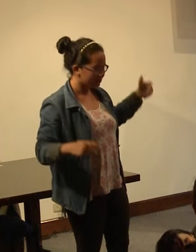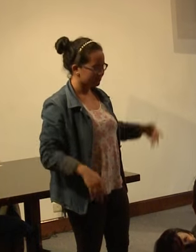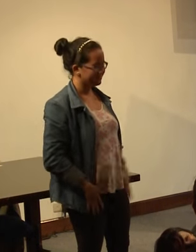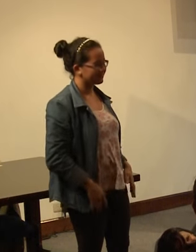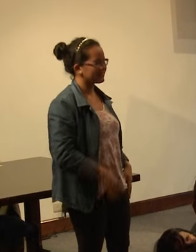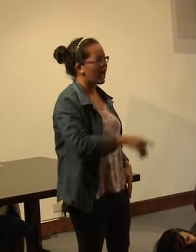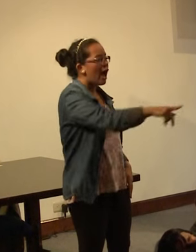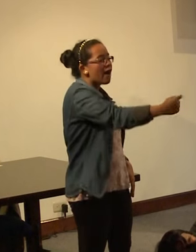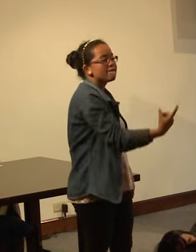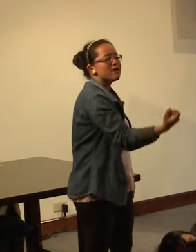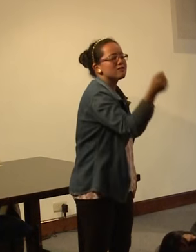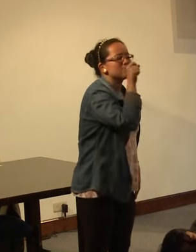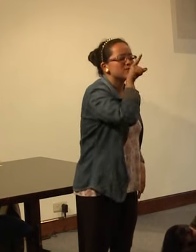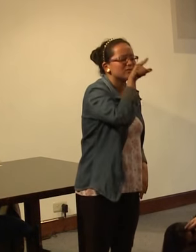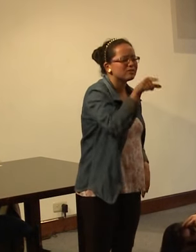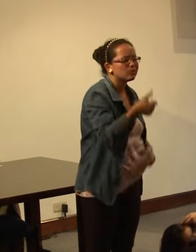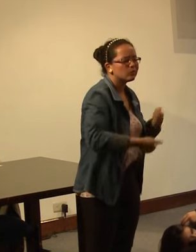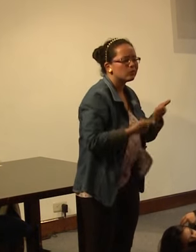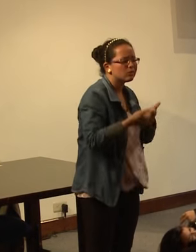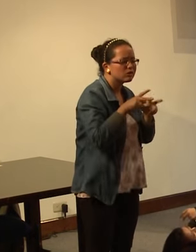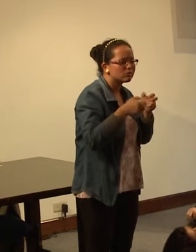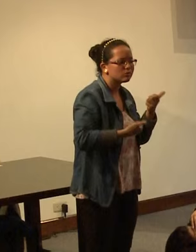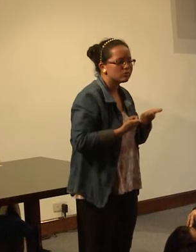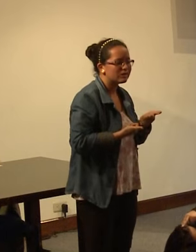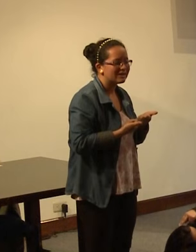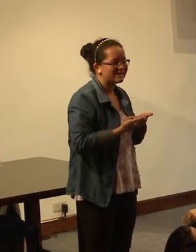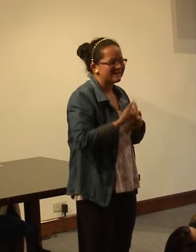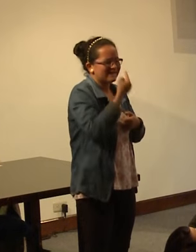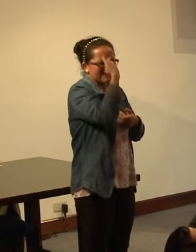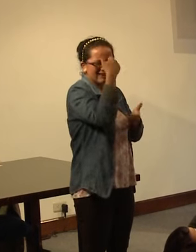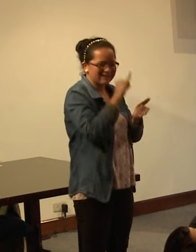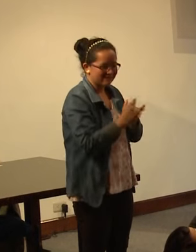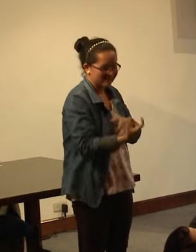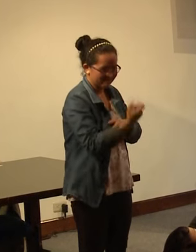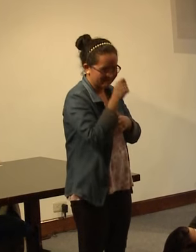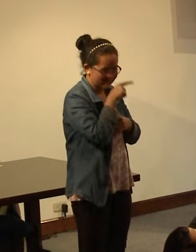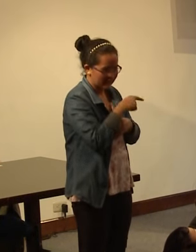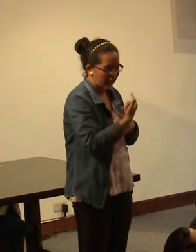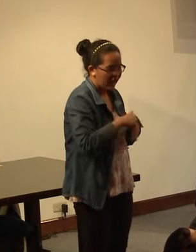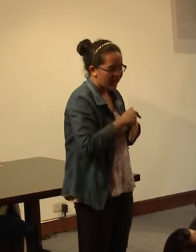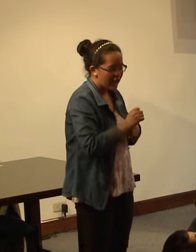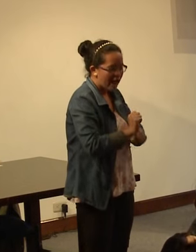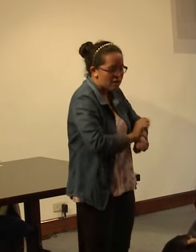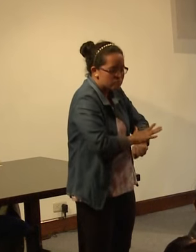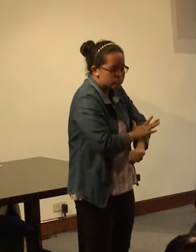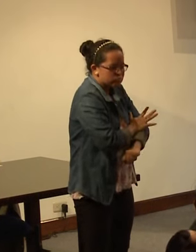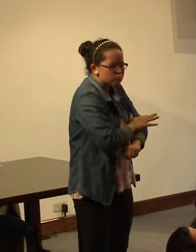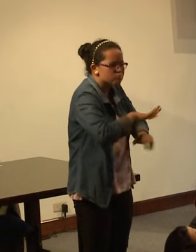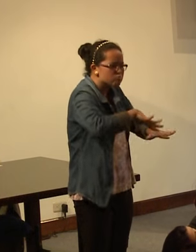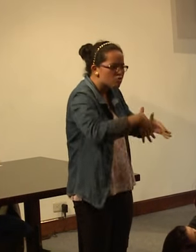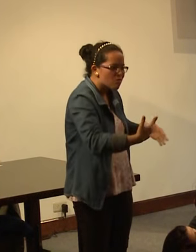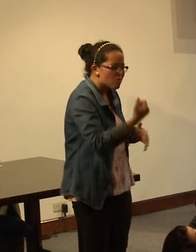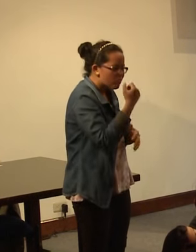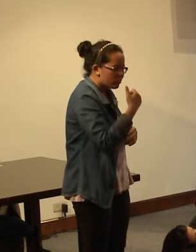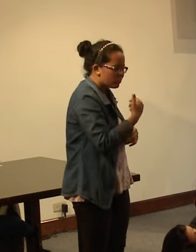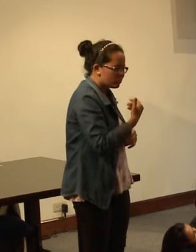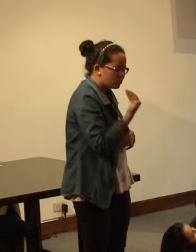de eso, sí. Pero, ¿saben qué? Yo creo que lo pregunté, pero creo que ustedes no. De las emociones, es decir, ¿cómo se ve esta